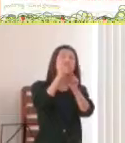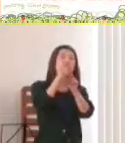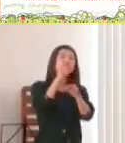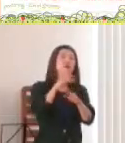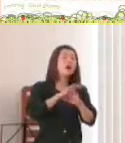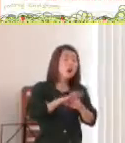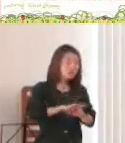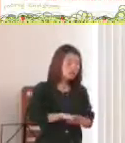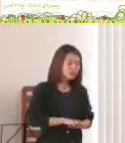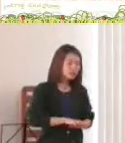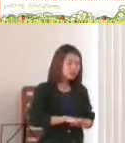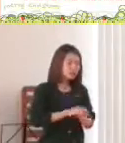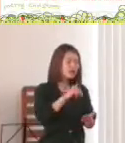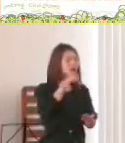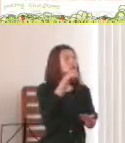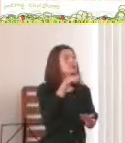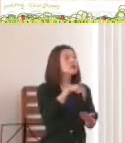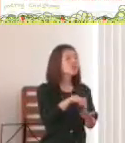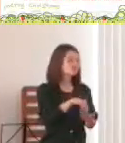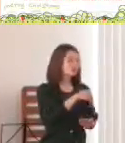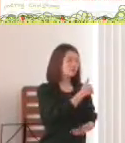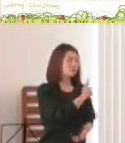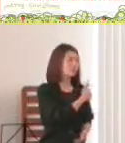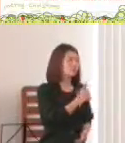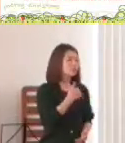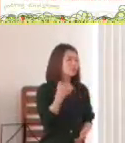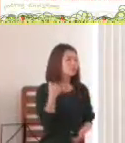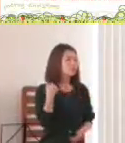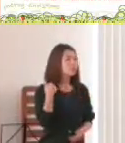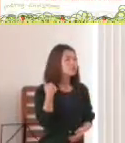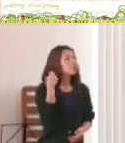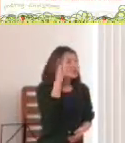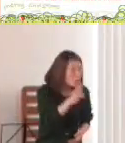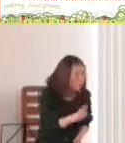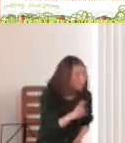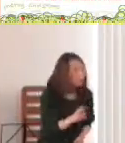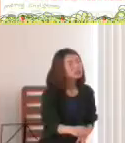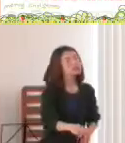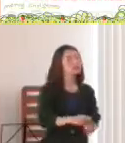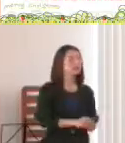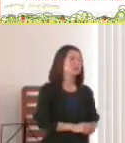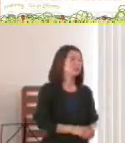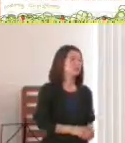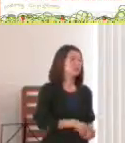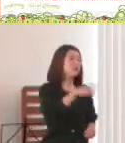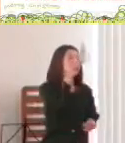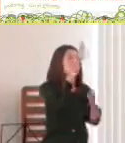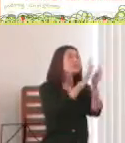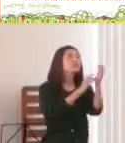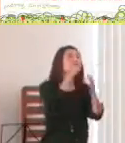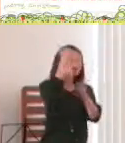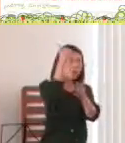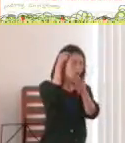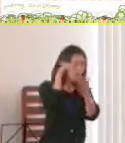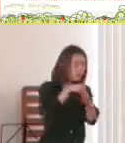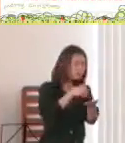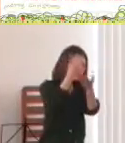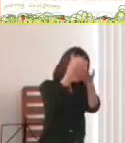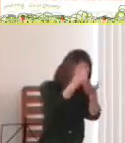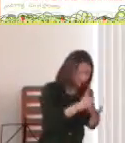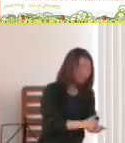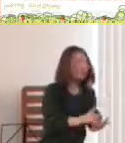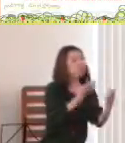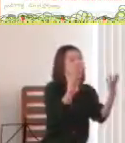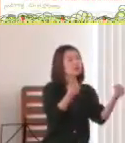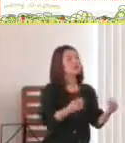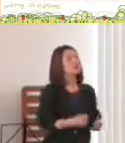を、この全人類に教えるために一人子を送ってくださった。そしてその方は私たち